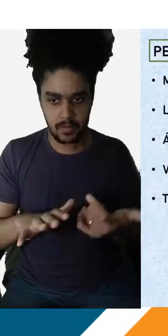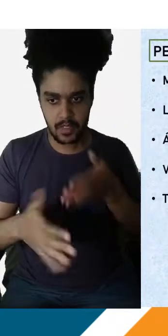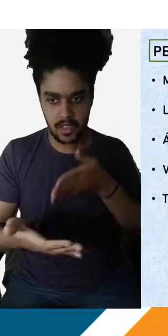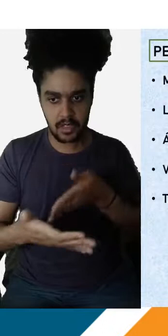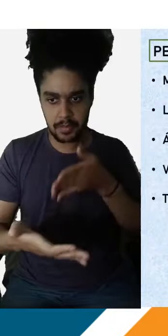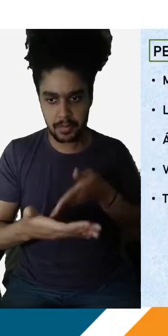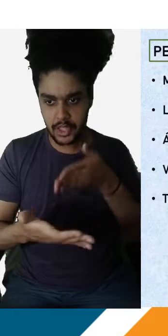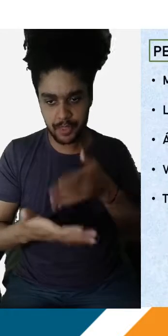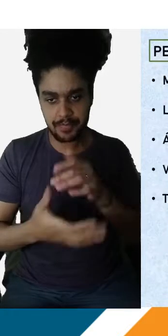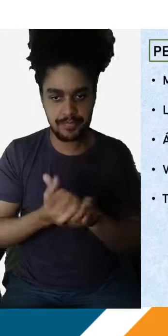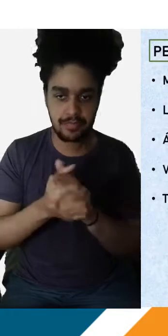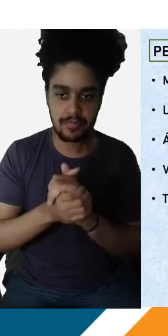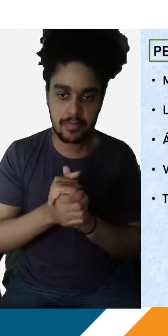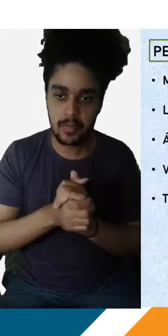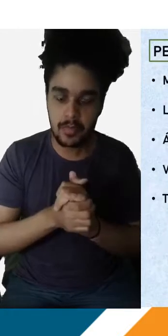limite.